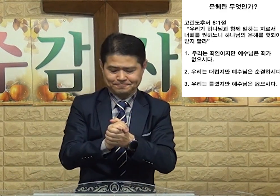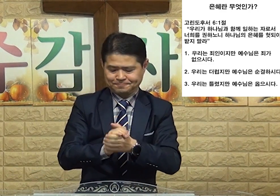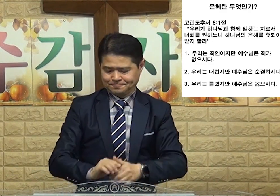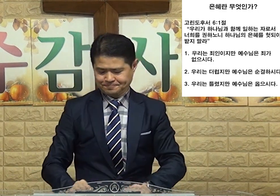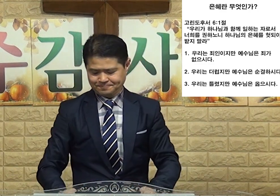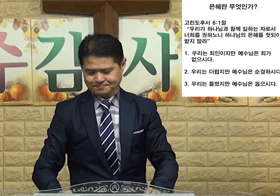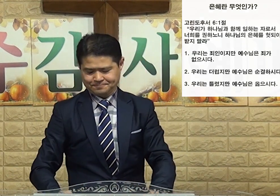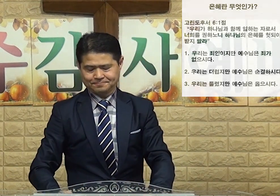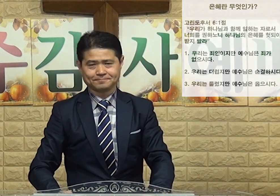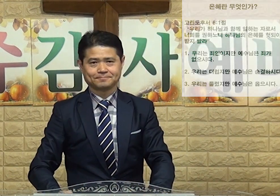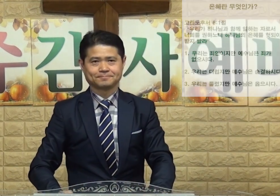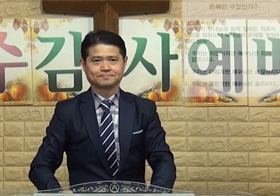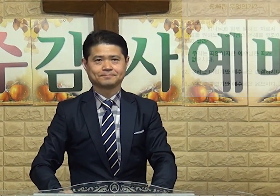바랍니다.